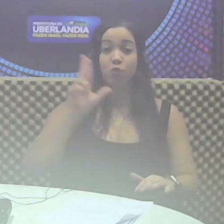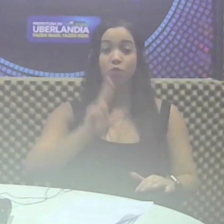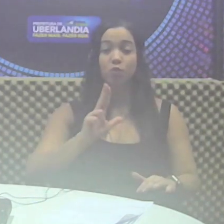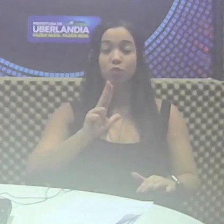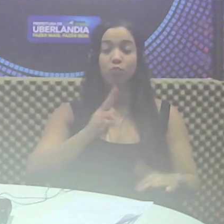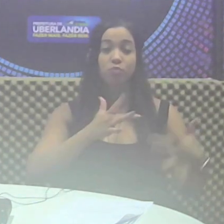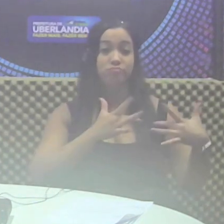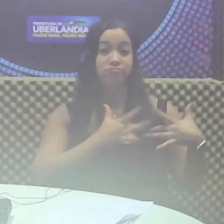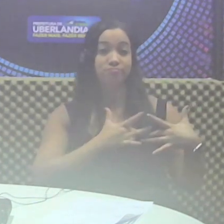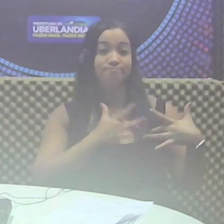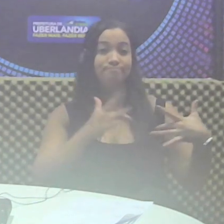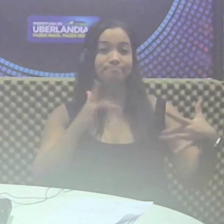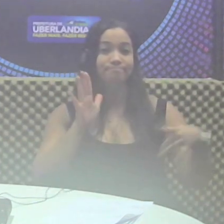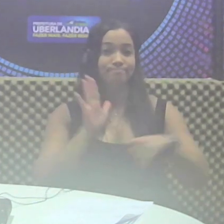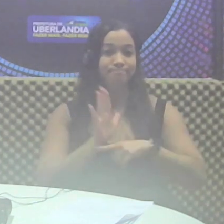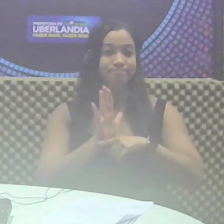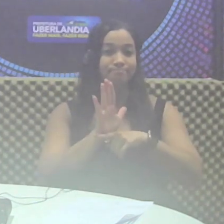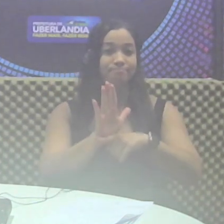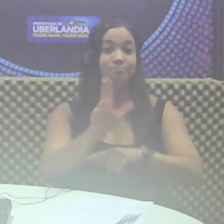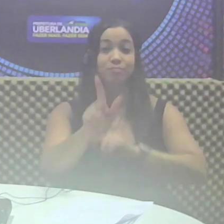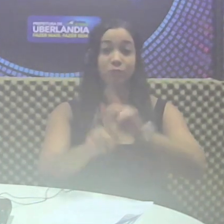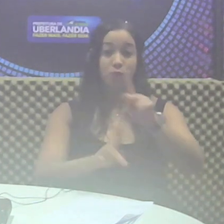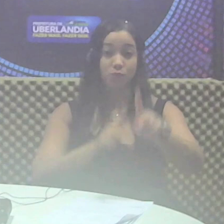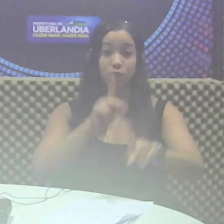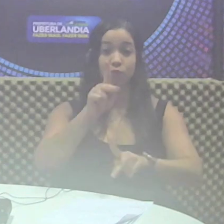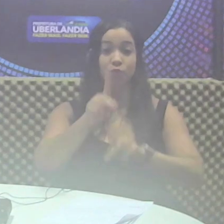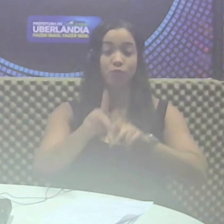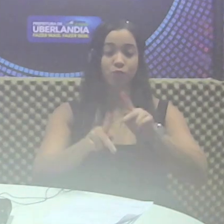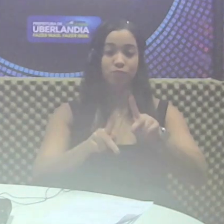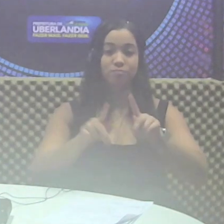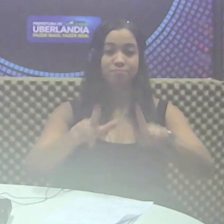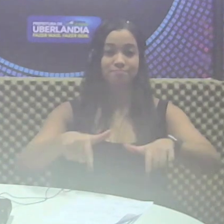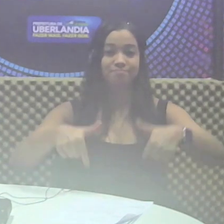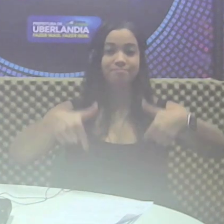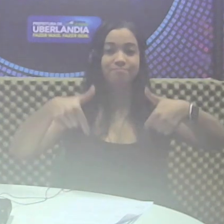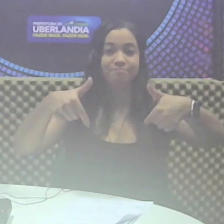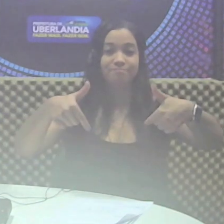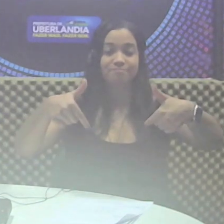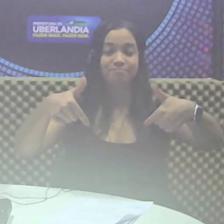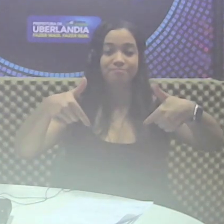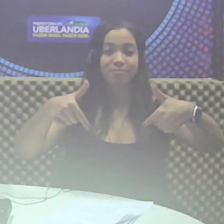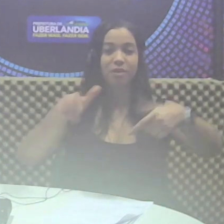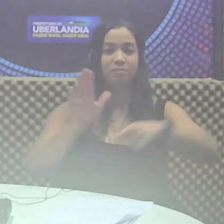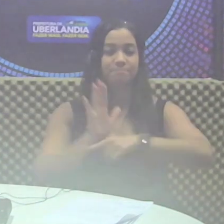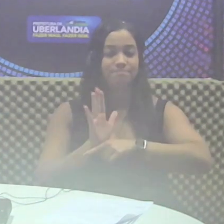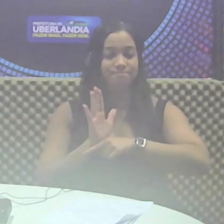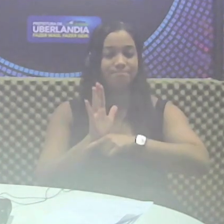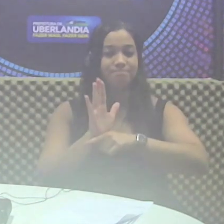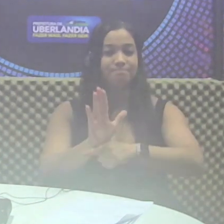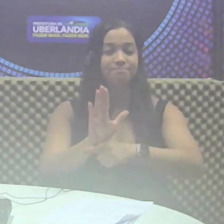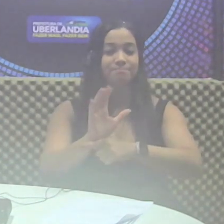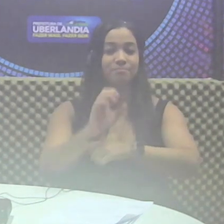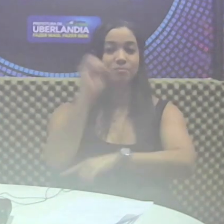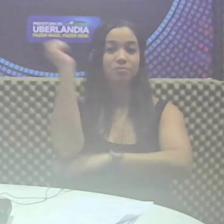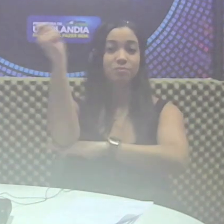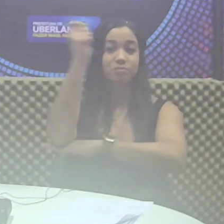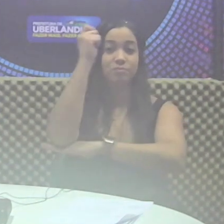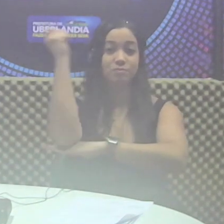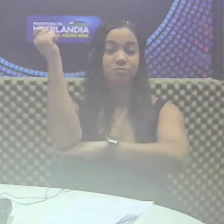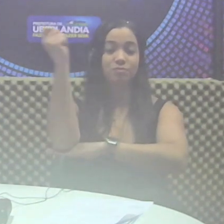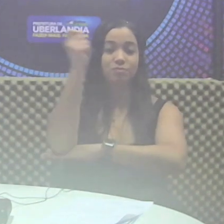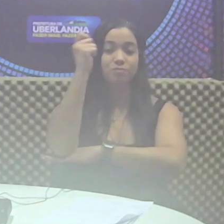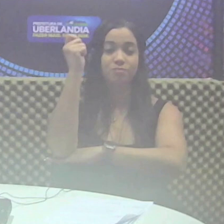para auxiliar a população gaúcha. A ação de solidariedade Ajude o Rio Grande do Sul é realizada